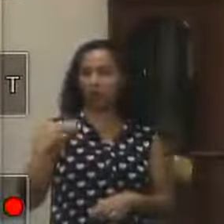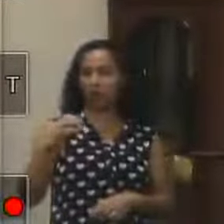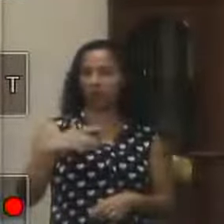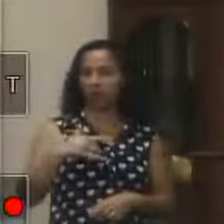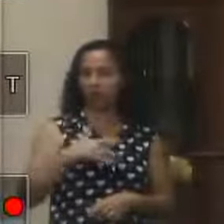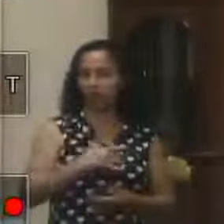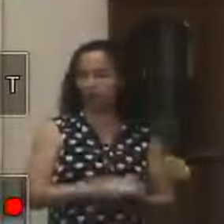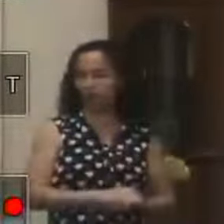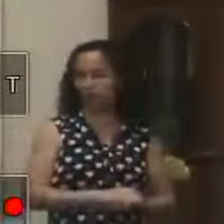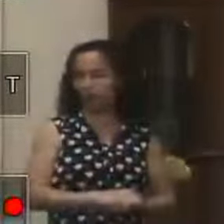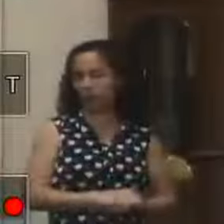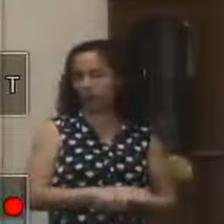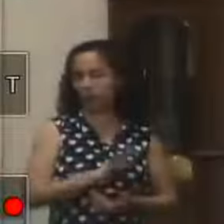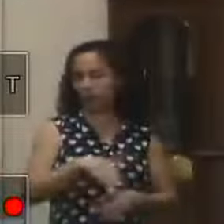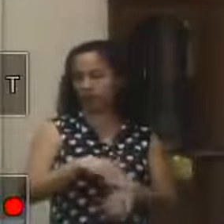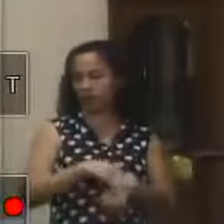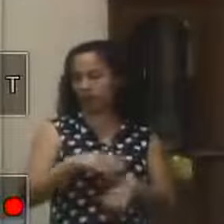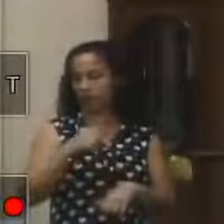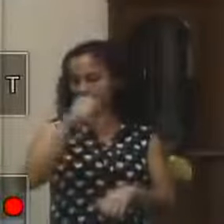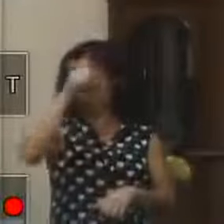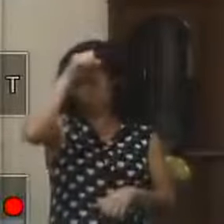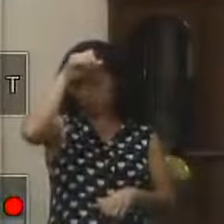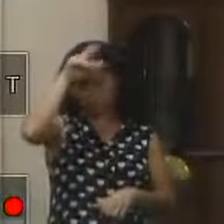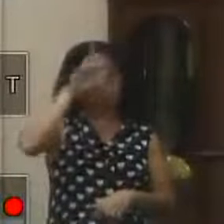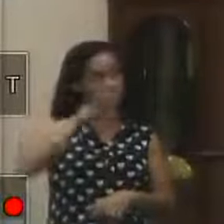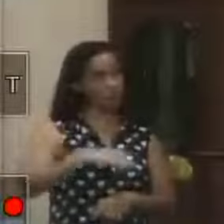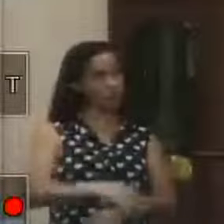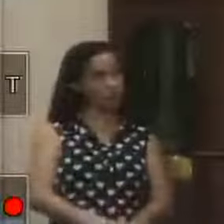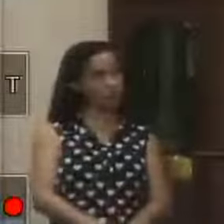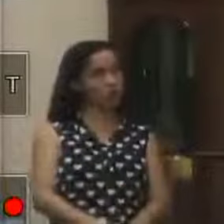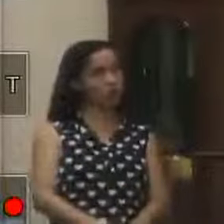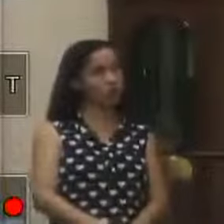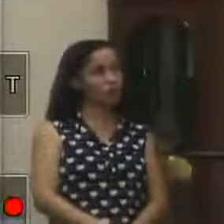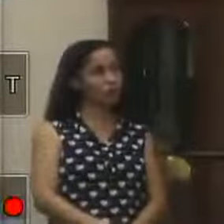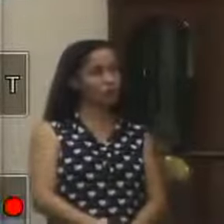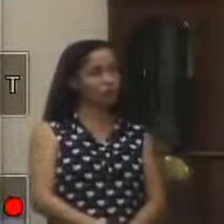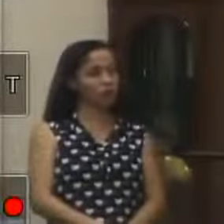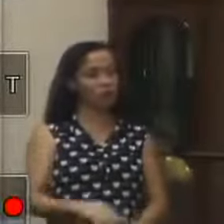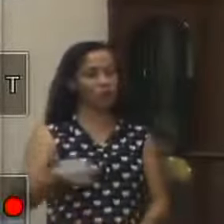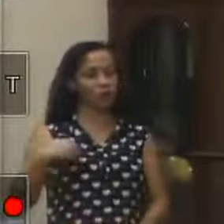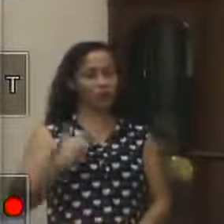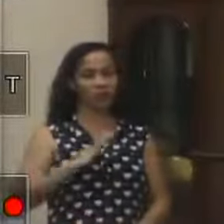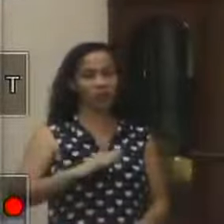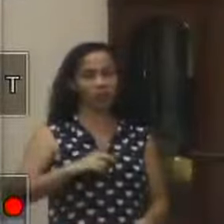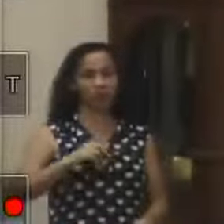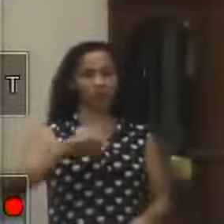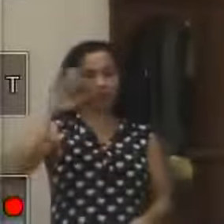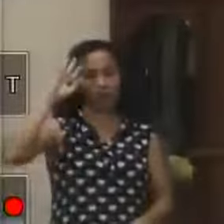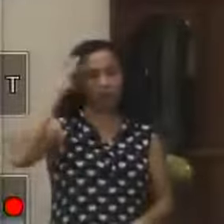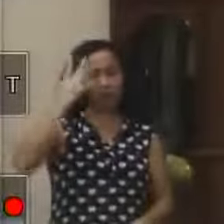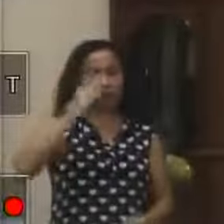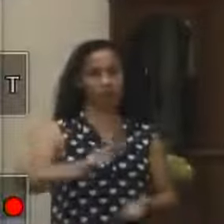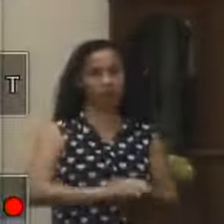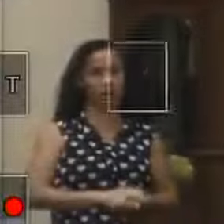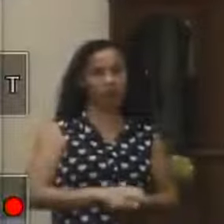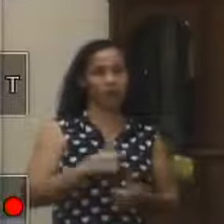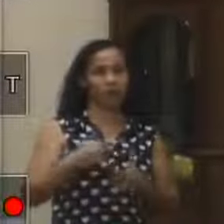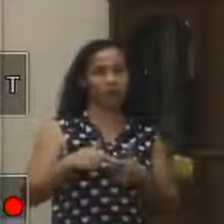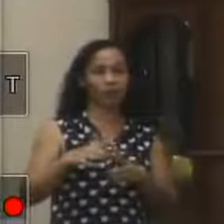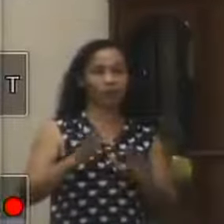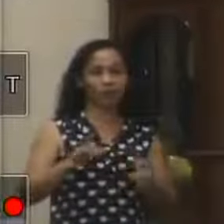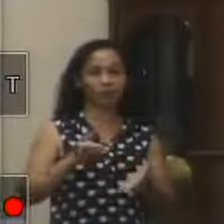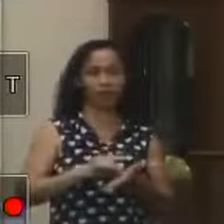ali, já conversei com o prefeito, uma hora a gente vai dar um jeito naquilo ali. Tem que tomar um... Já era para ter dado, entendeu? Mas a